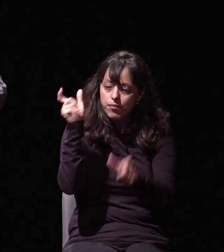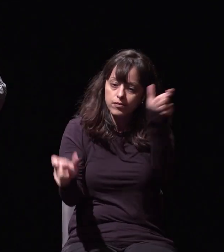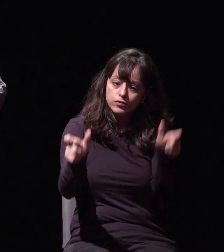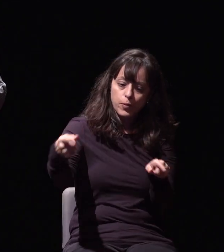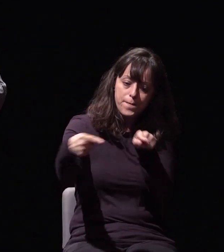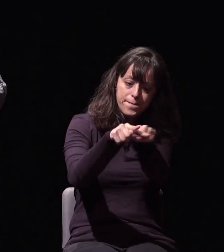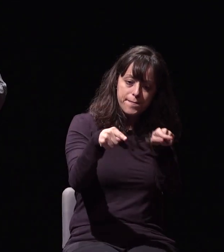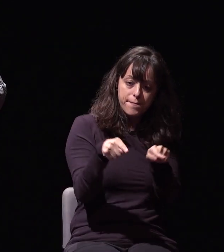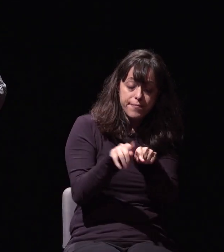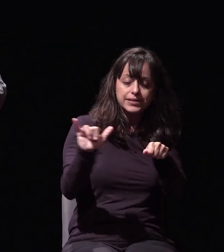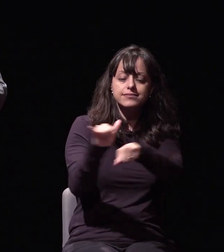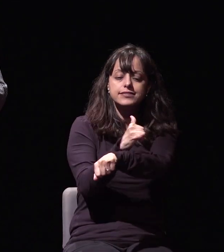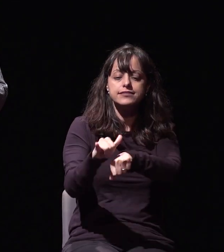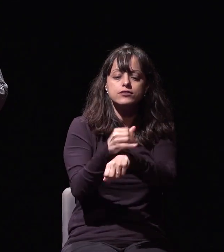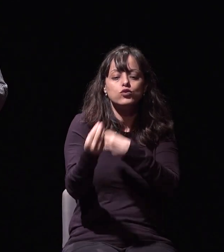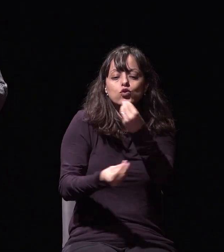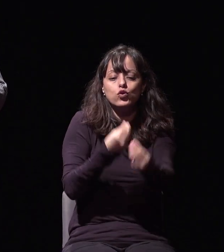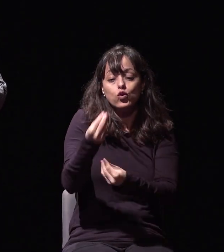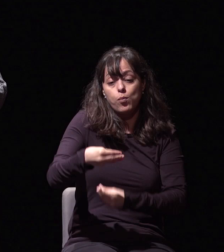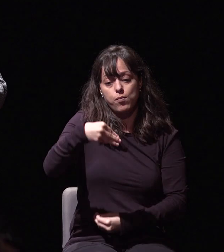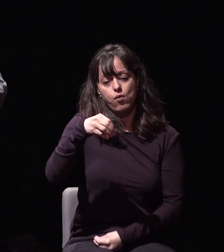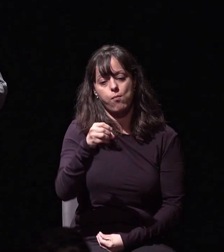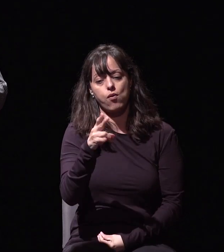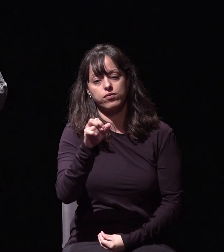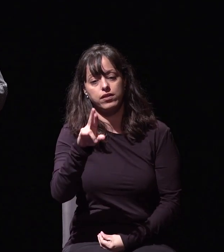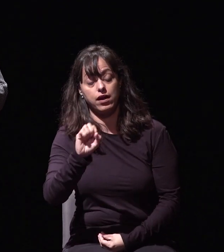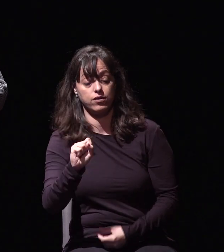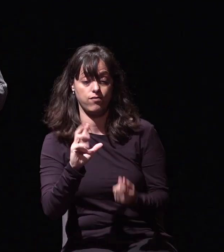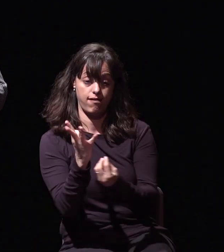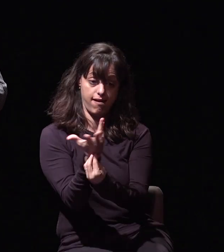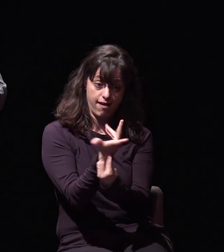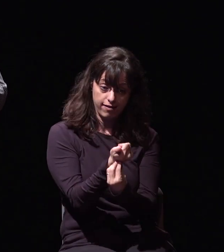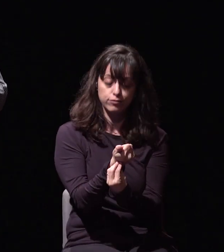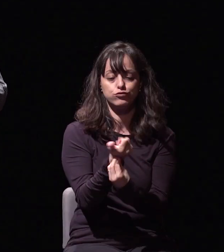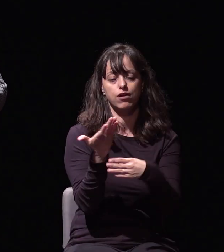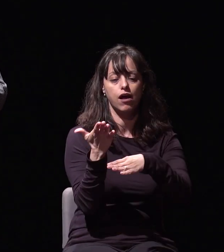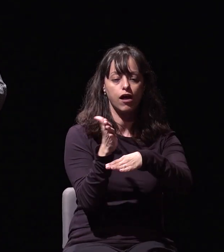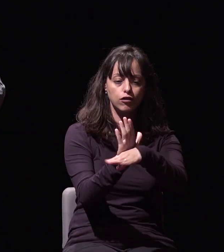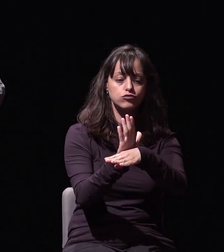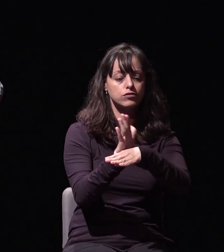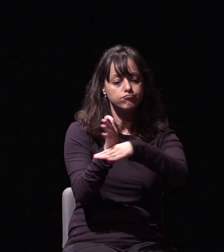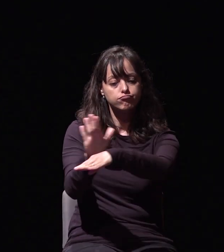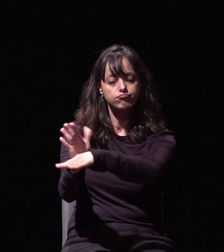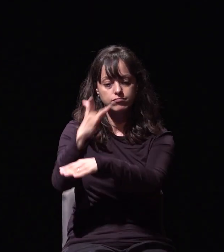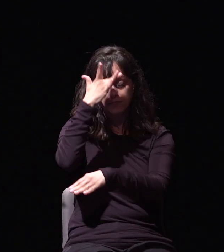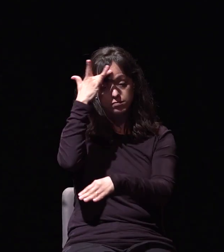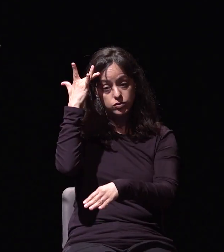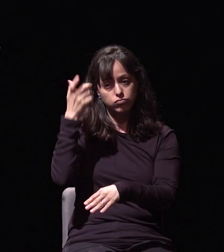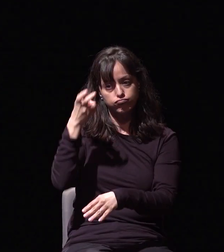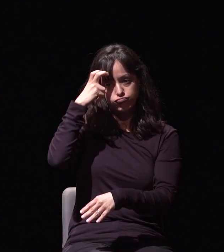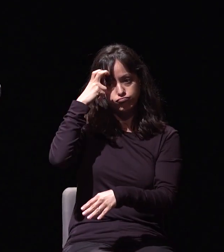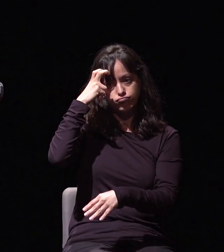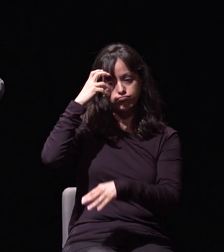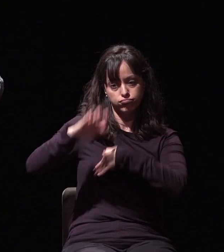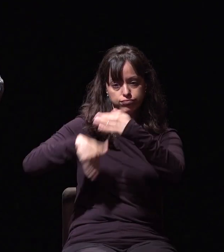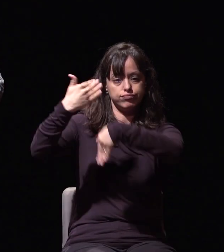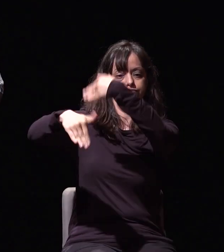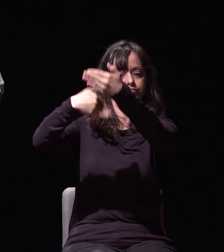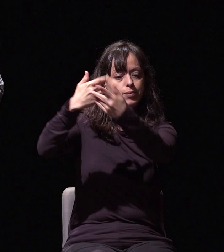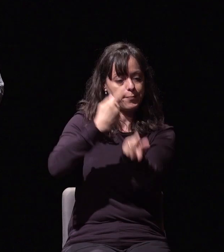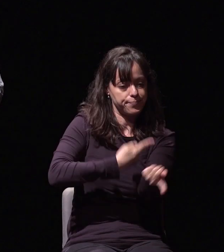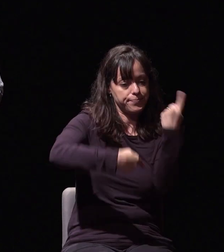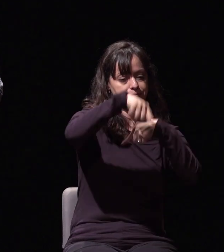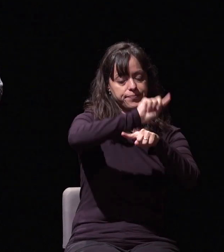vivência cotidiana, da fruição da arte como uma forma de educação e emancipação. A partir do contato